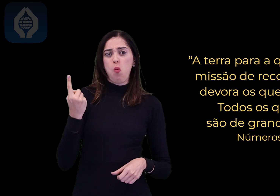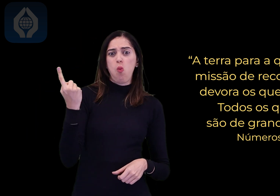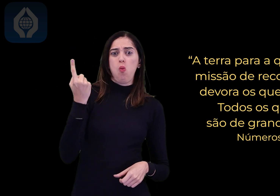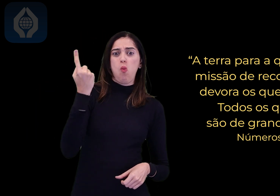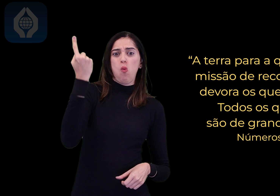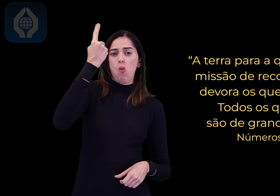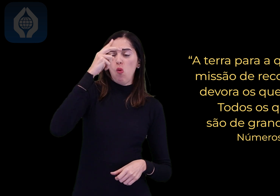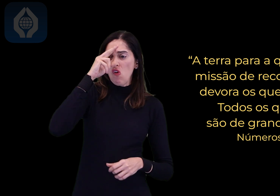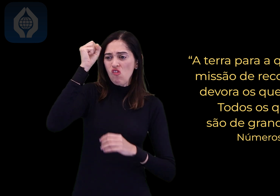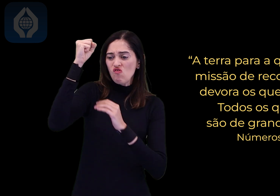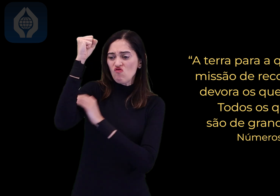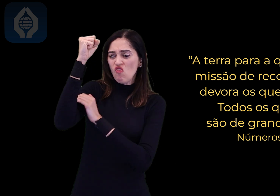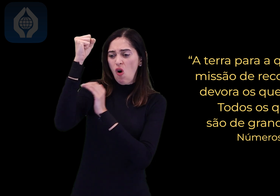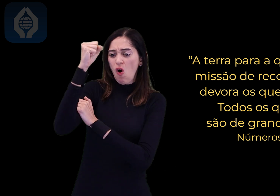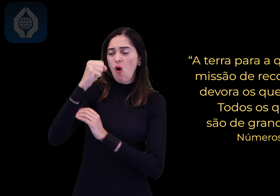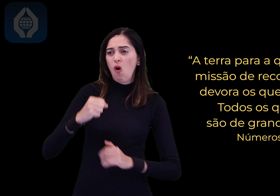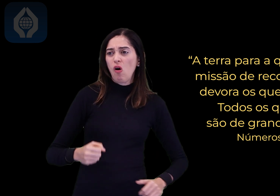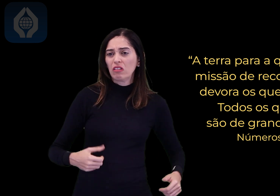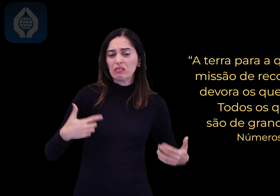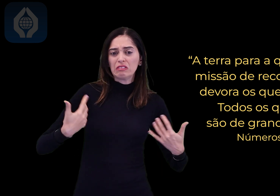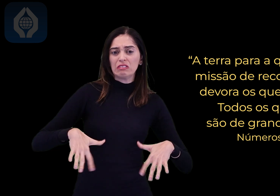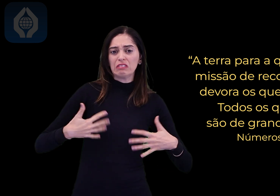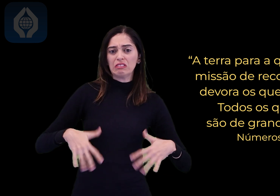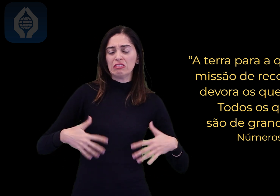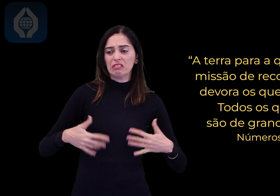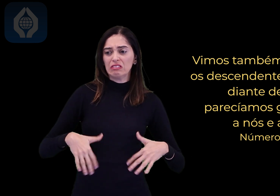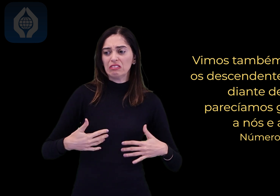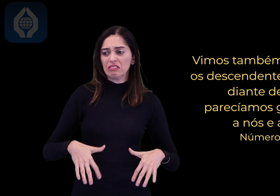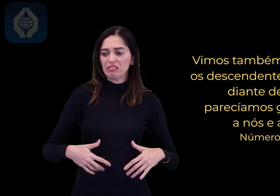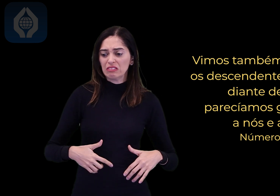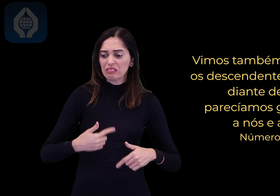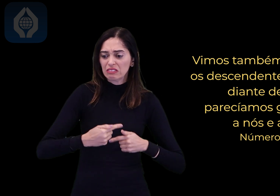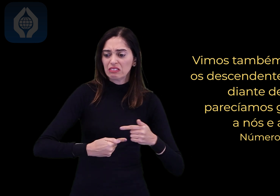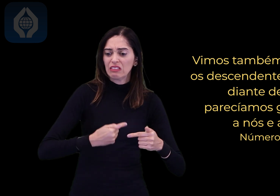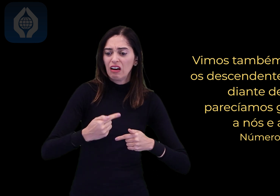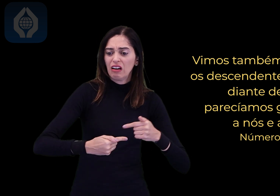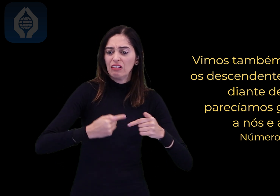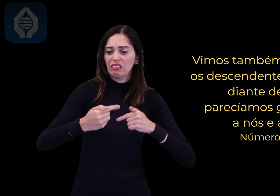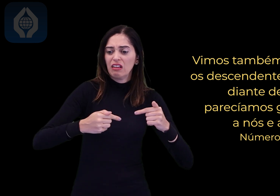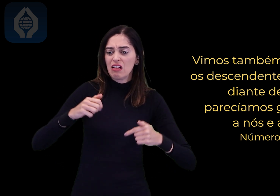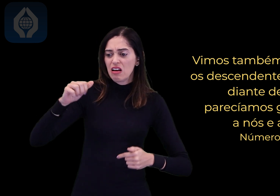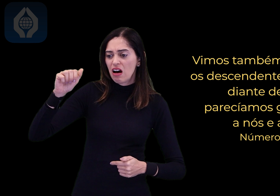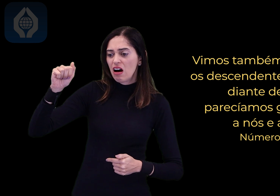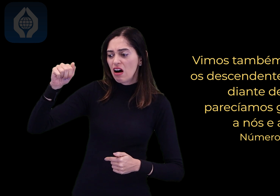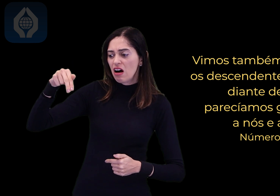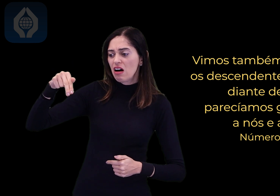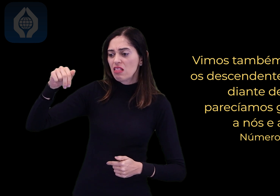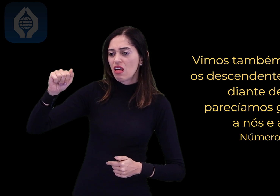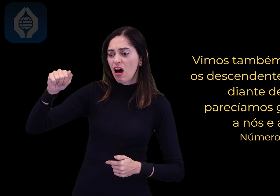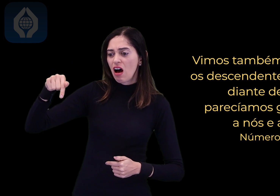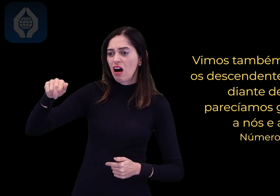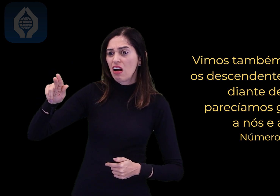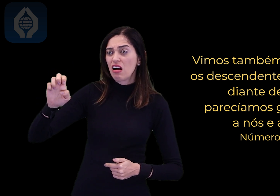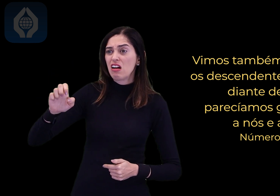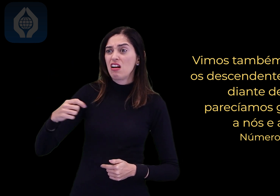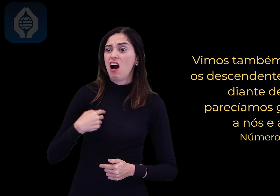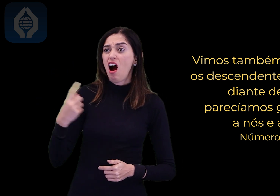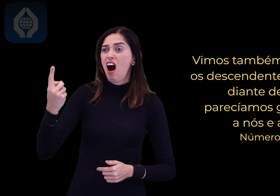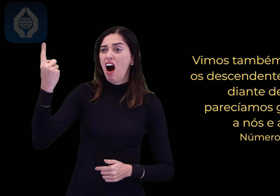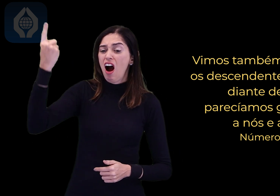vivem. Todos que vimos são de grande estatura. Vimos também os gigantes, os descendentes de Enaque, diante de quem